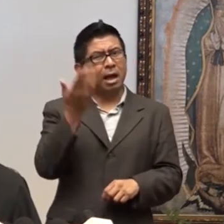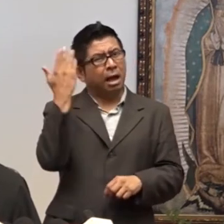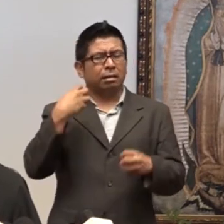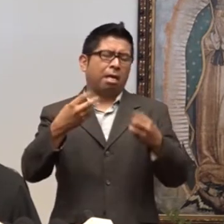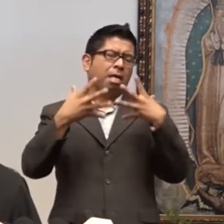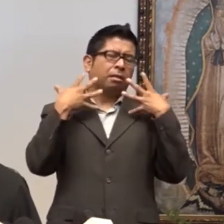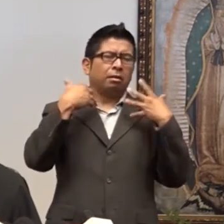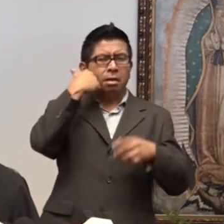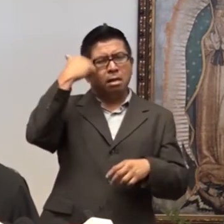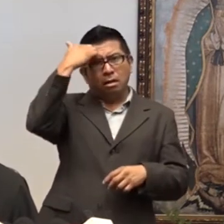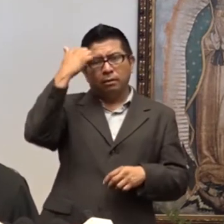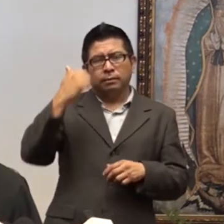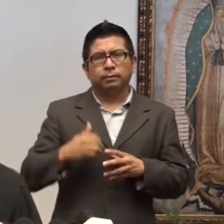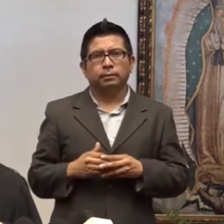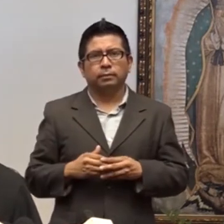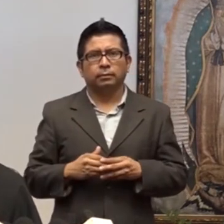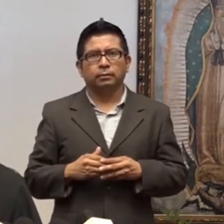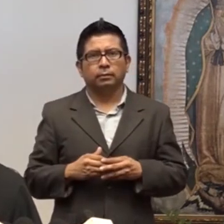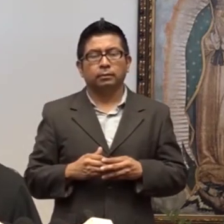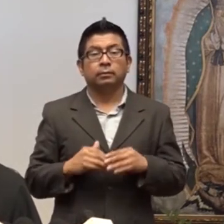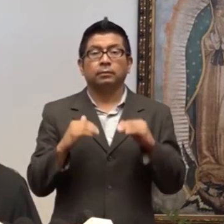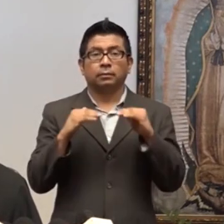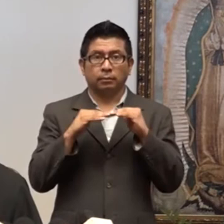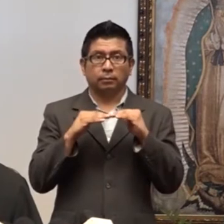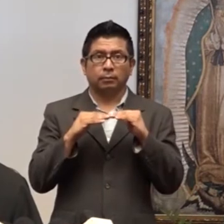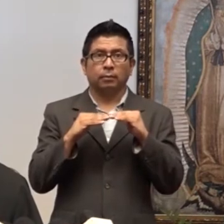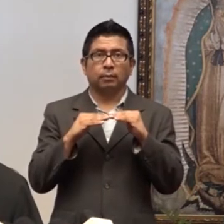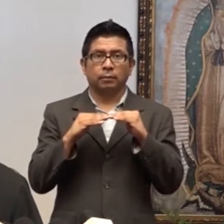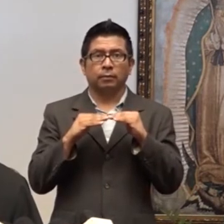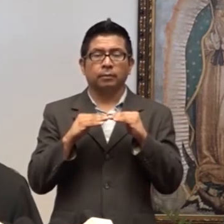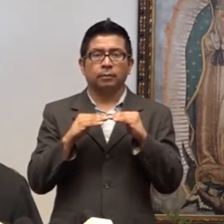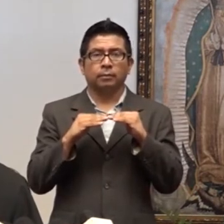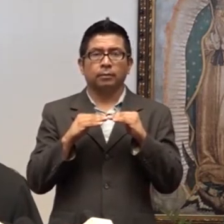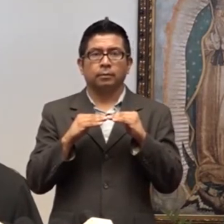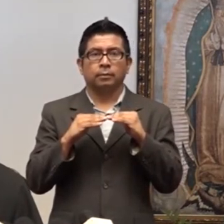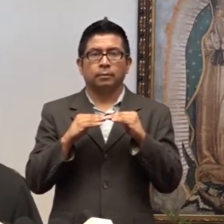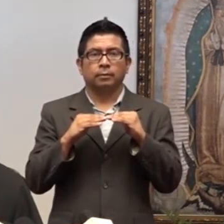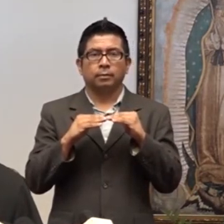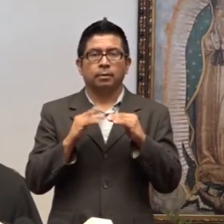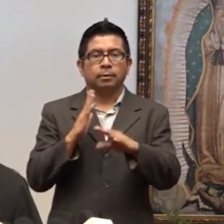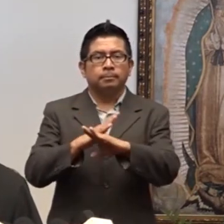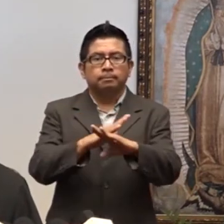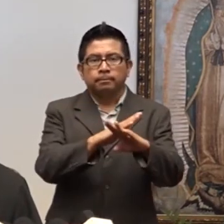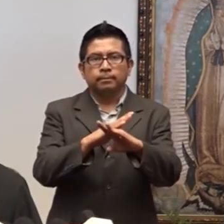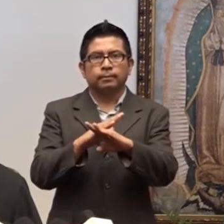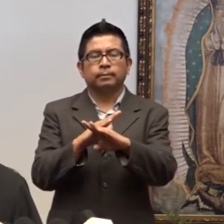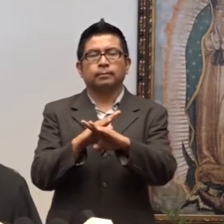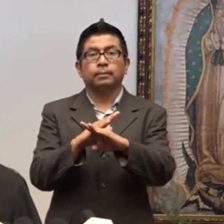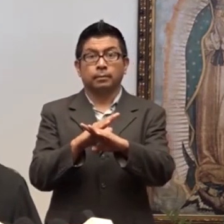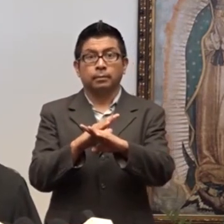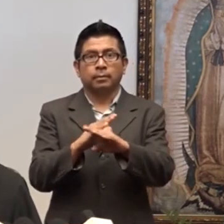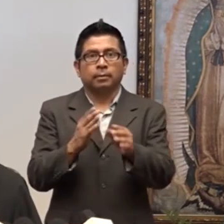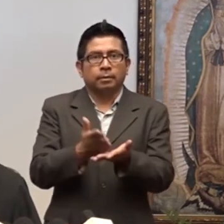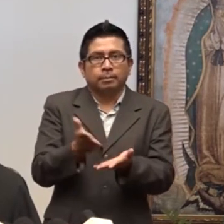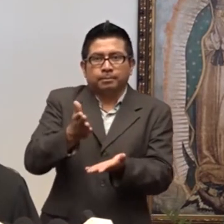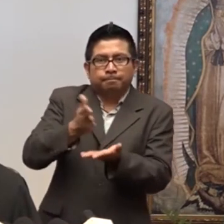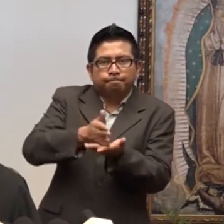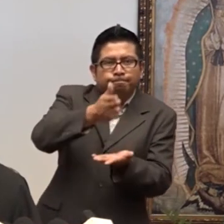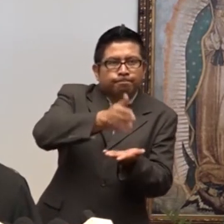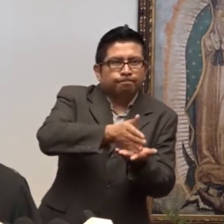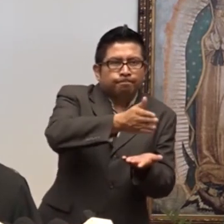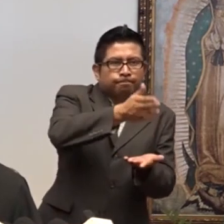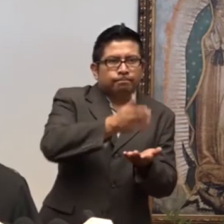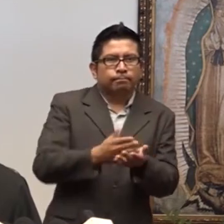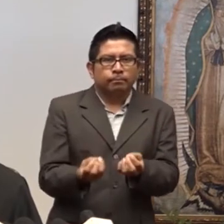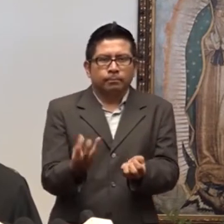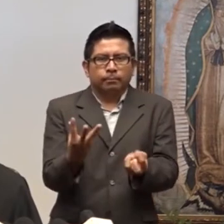afectados además protegiendo de esta manera a la fauna y la flora